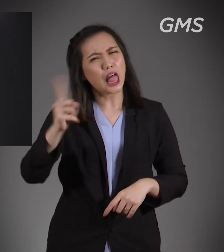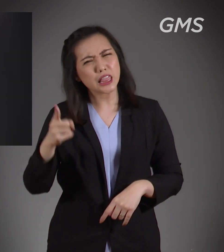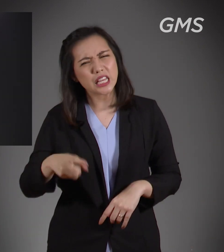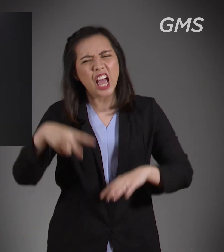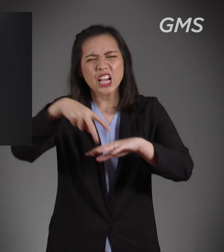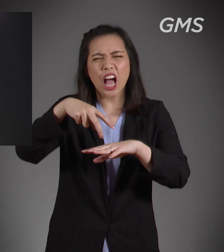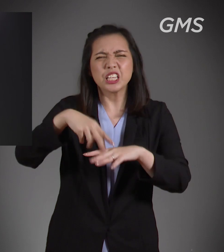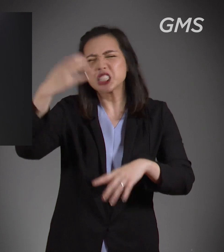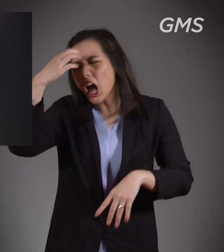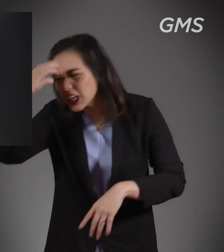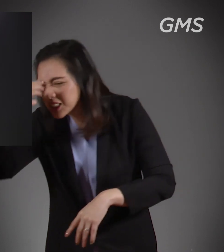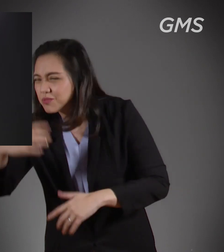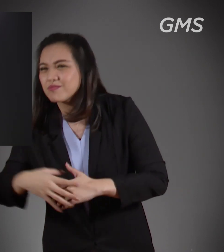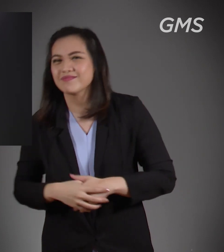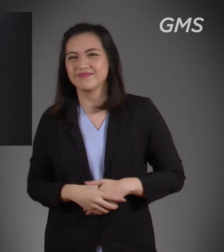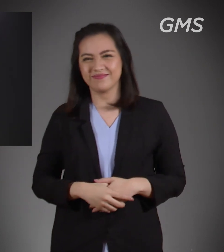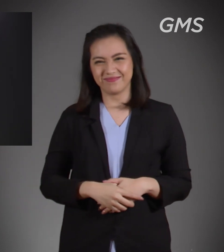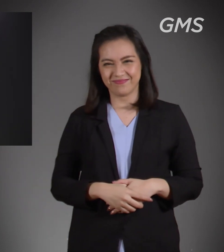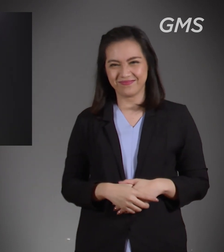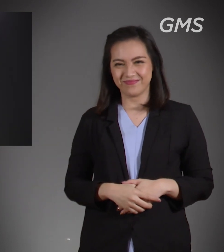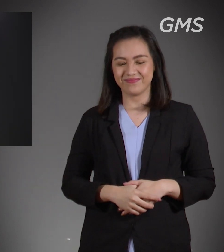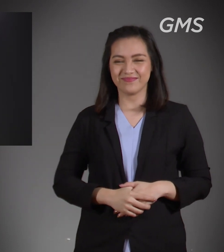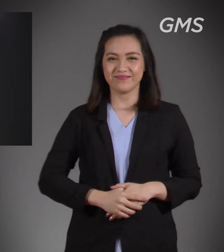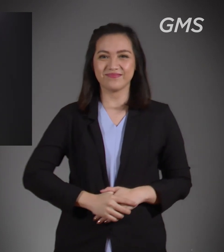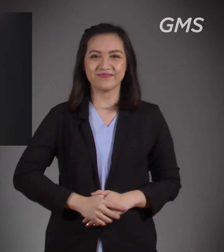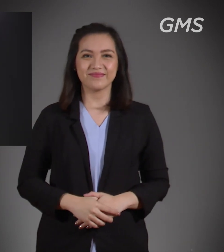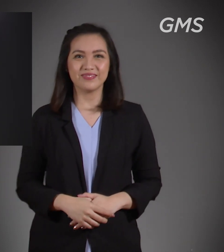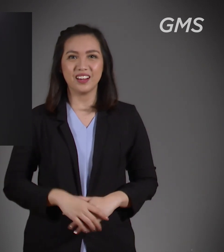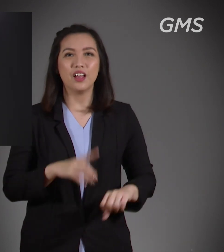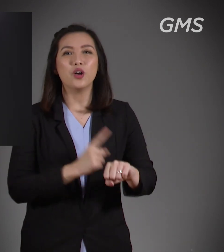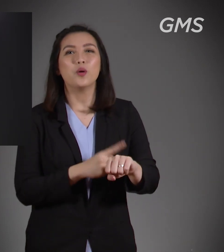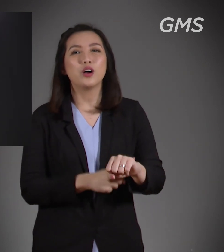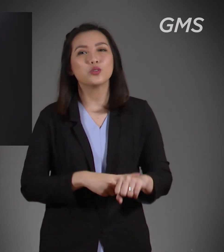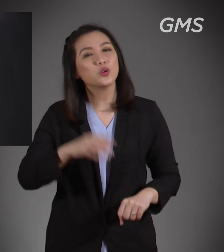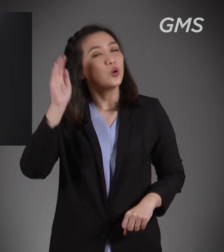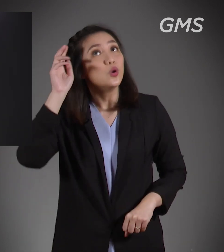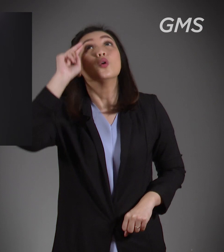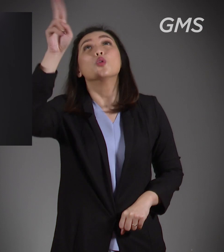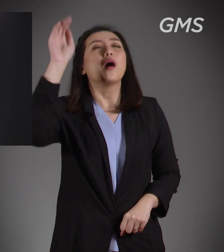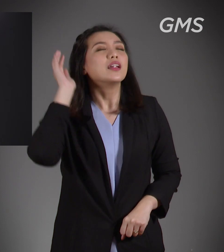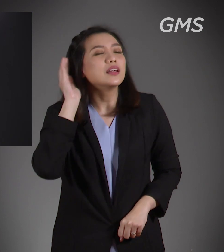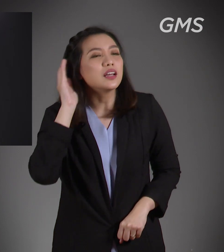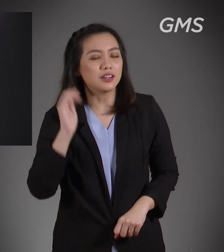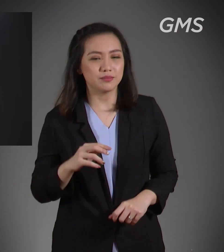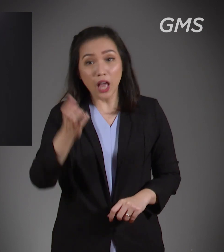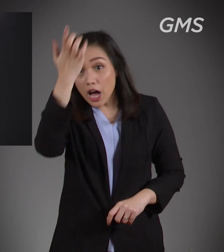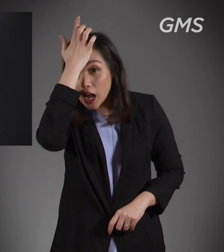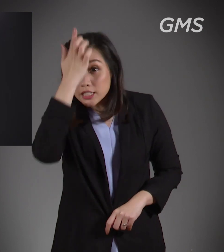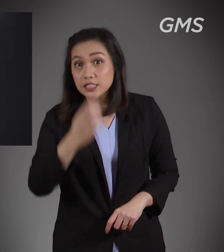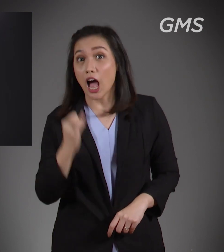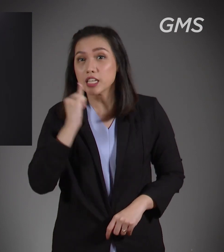Makanya itu Tuhan langsung mendengarkan kalimat Rehabeam, hatinya dilembutkan.